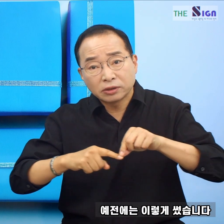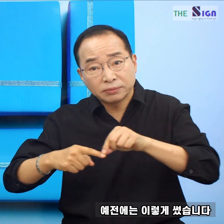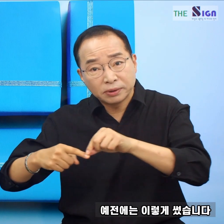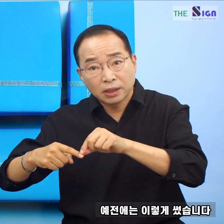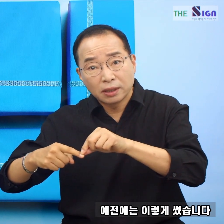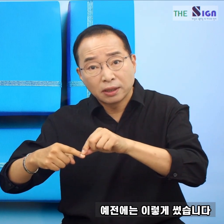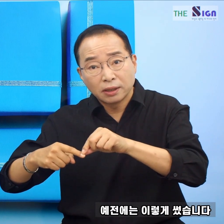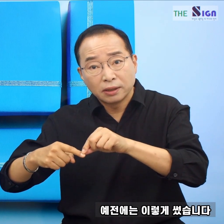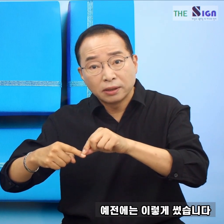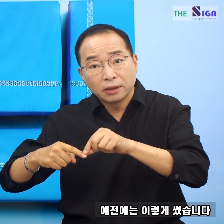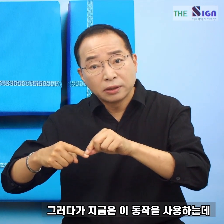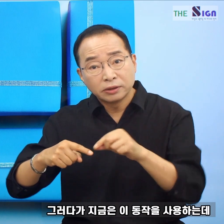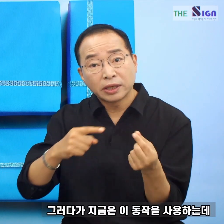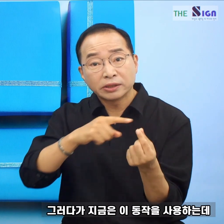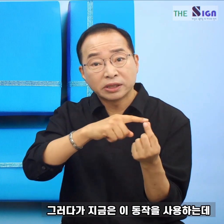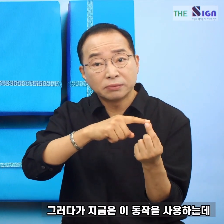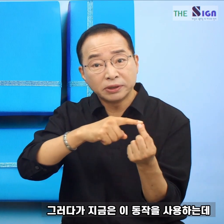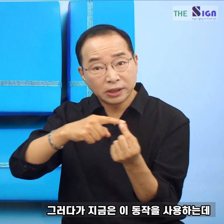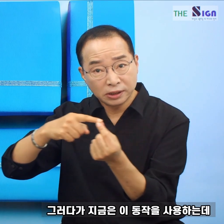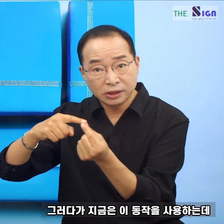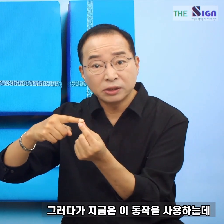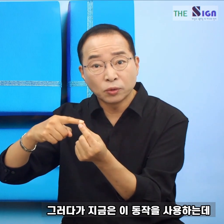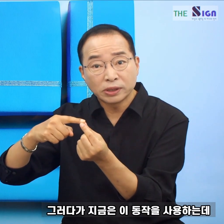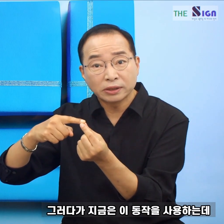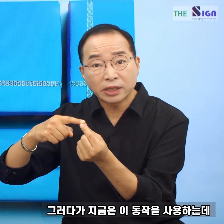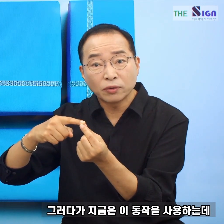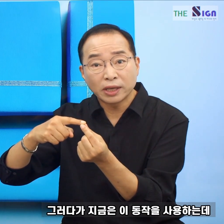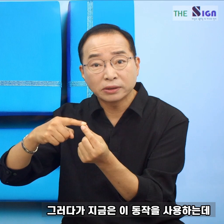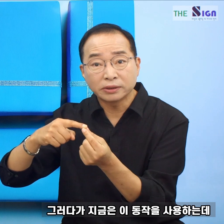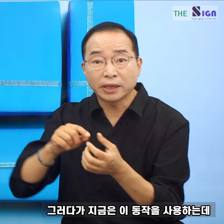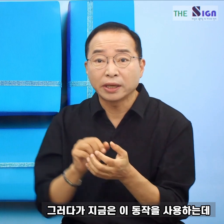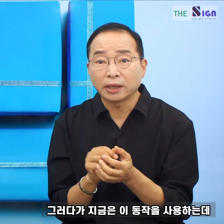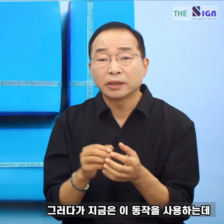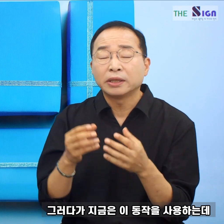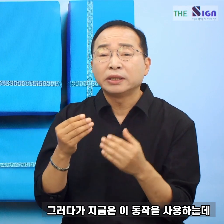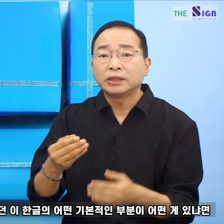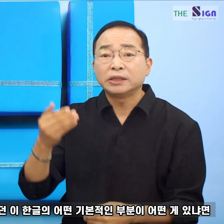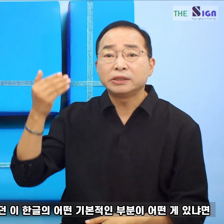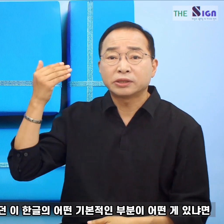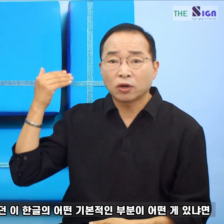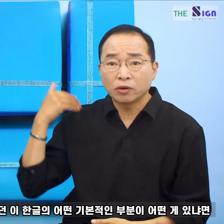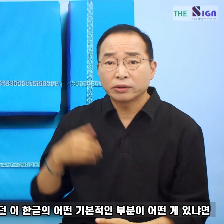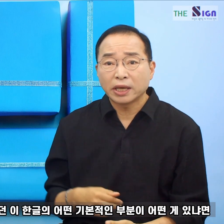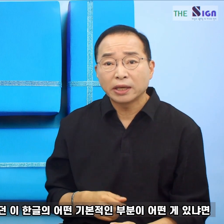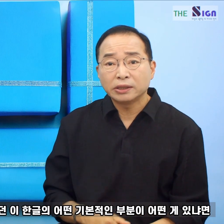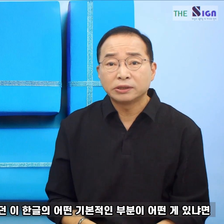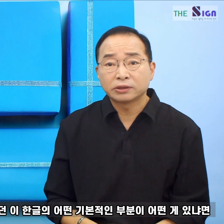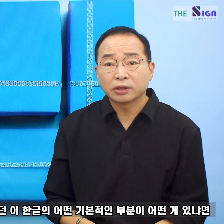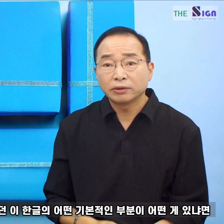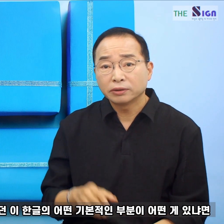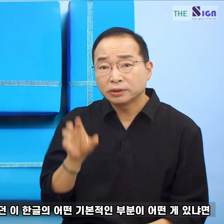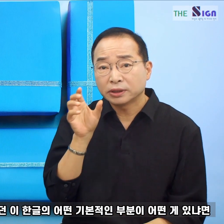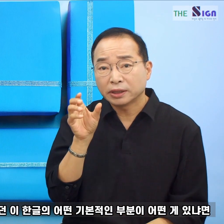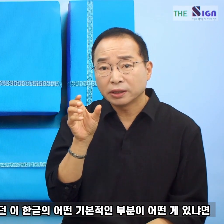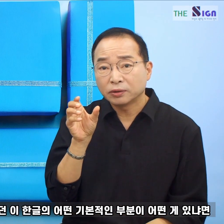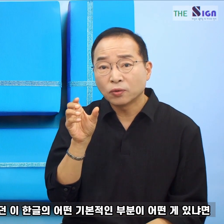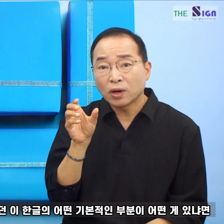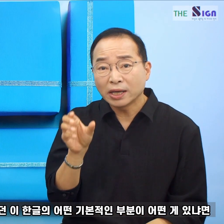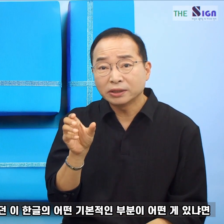썼습니다. 그러다가 지금은 이제 이 동작을 사용하는데 이전에 있던 이제 요